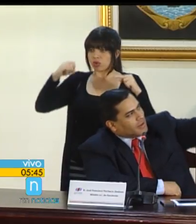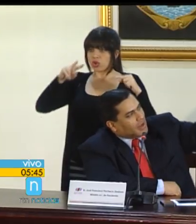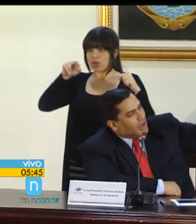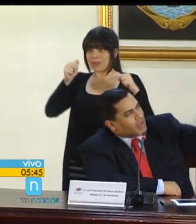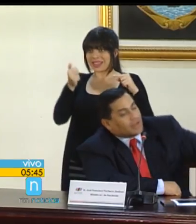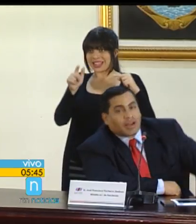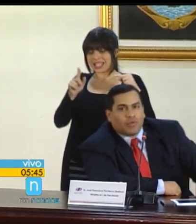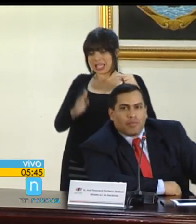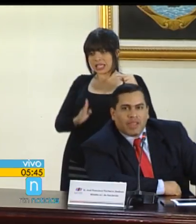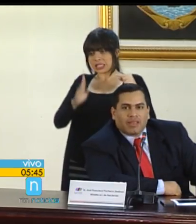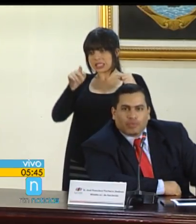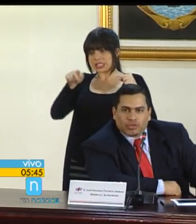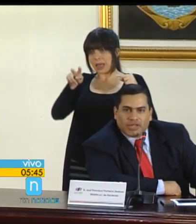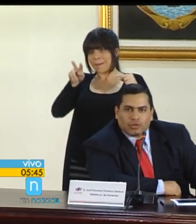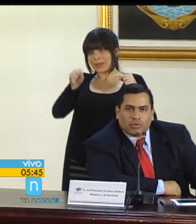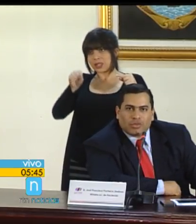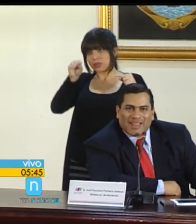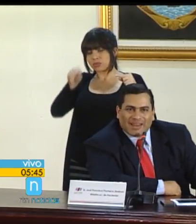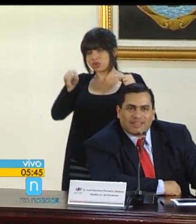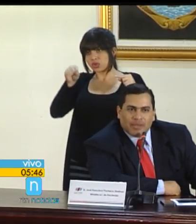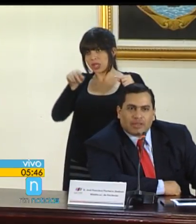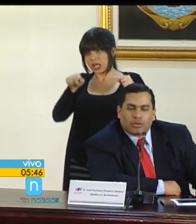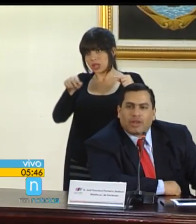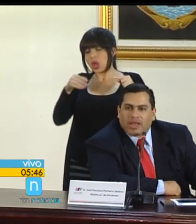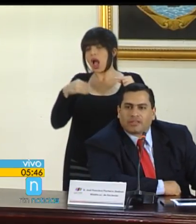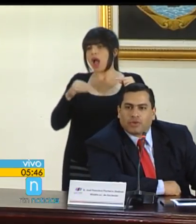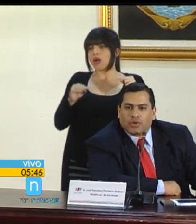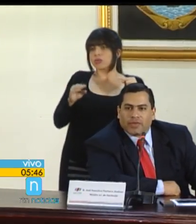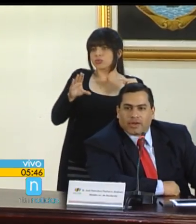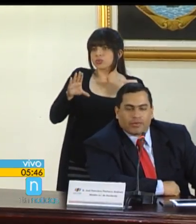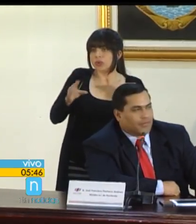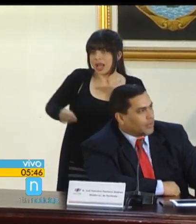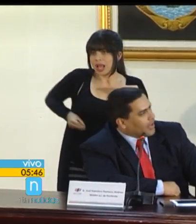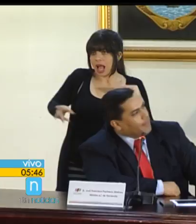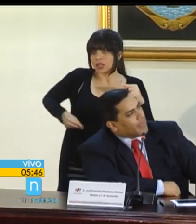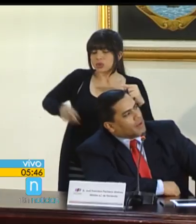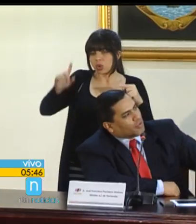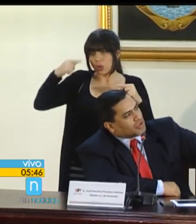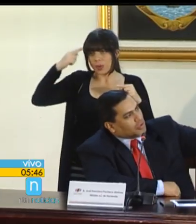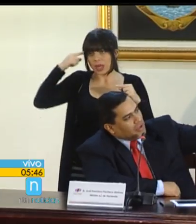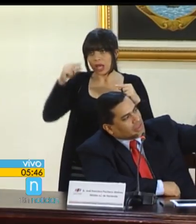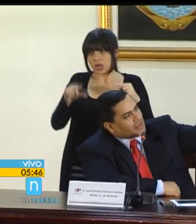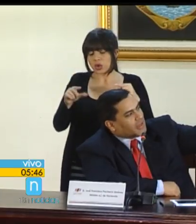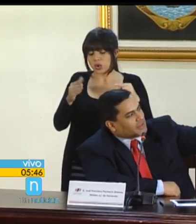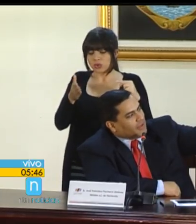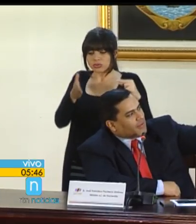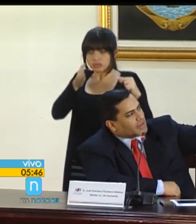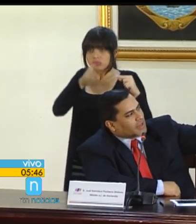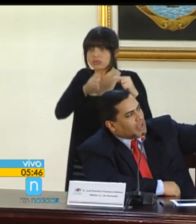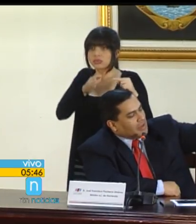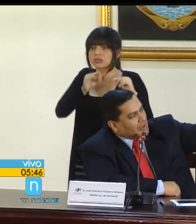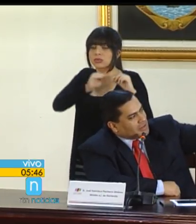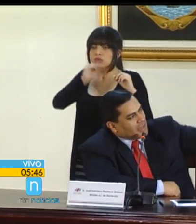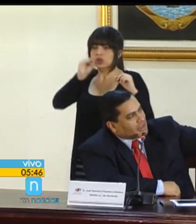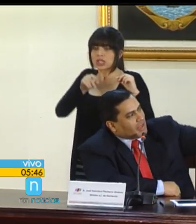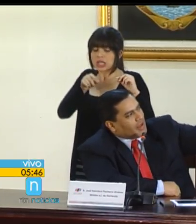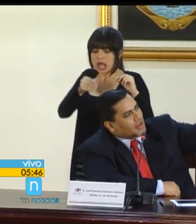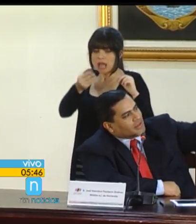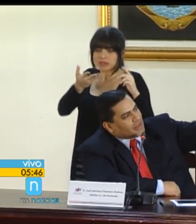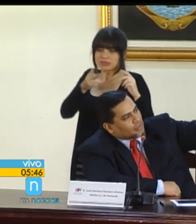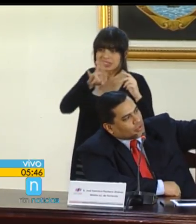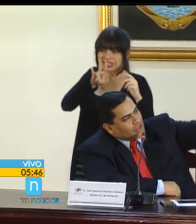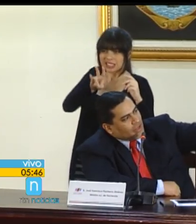2010 hay cerca de un 20% de crecimiento del gasto del gobierno, ¿ok? Posteriormente se dan cifras que ahí van